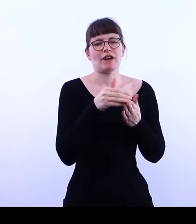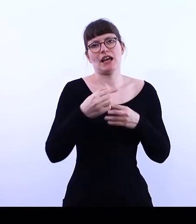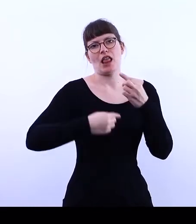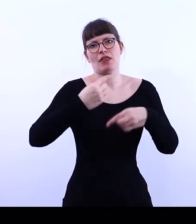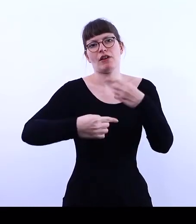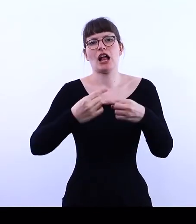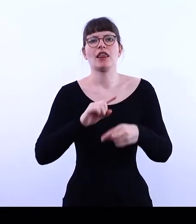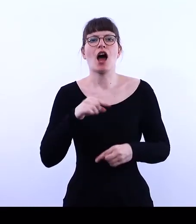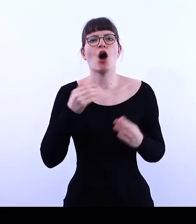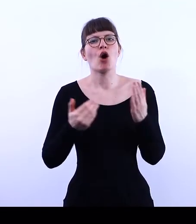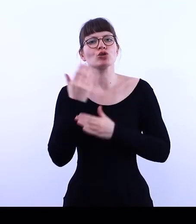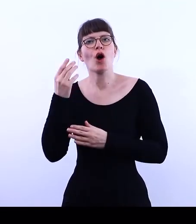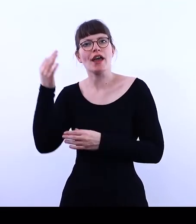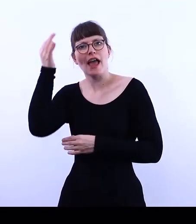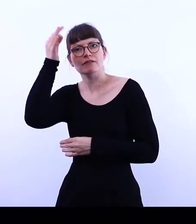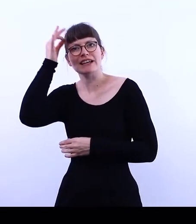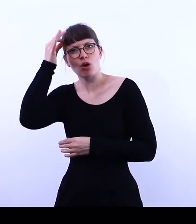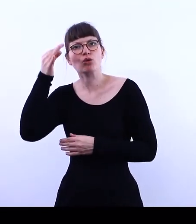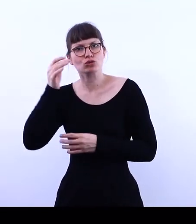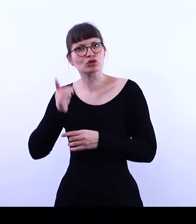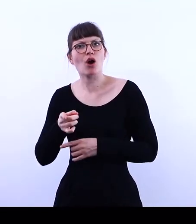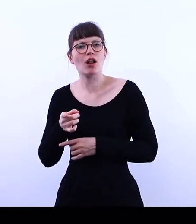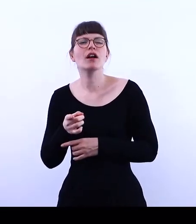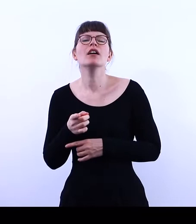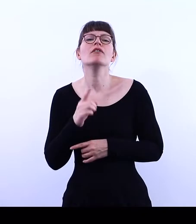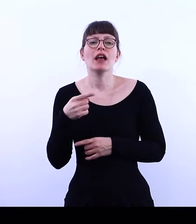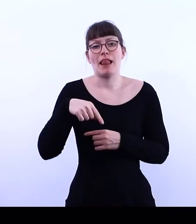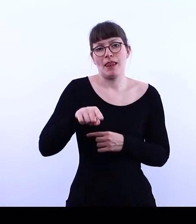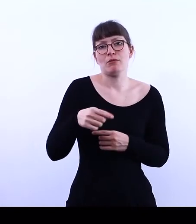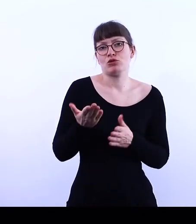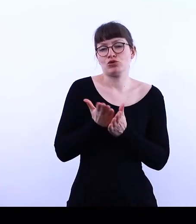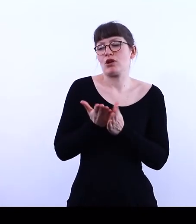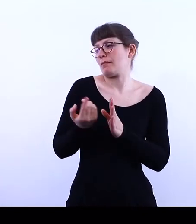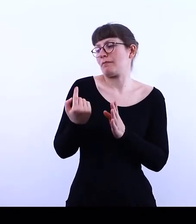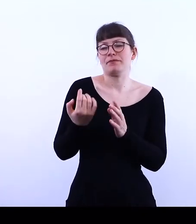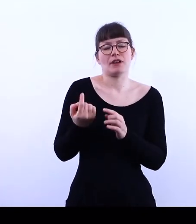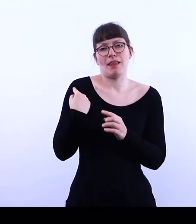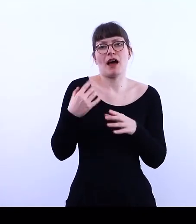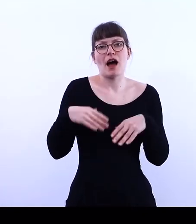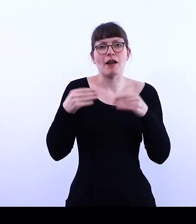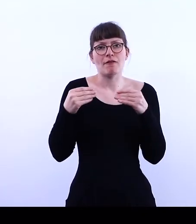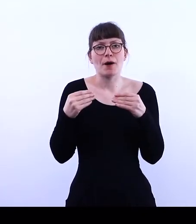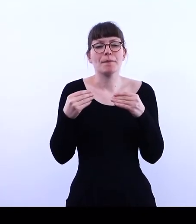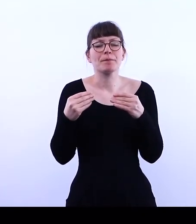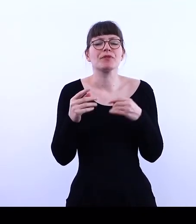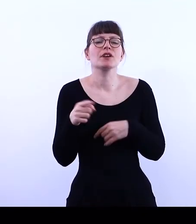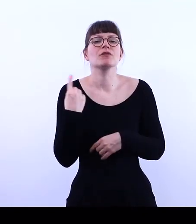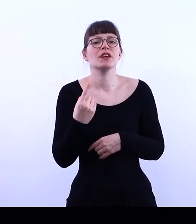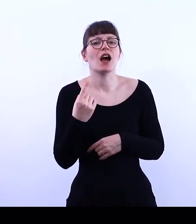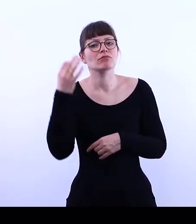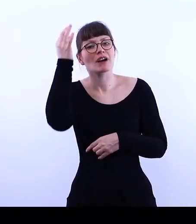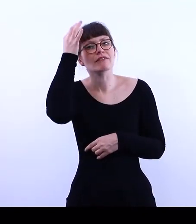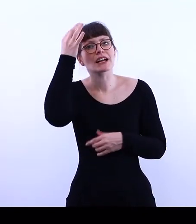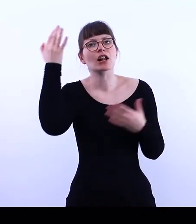es dann von uns auch Neuentwicklungen geben soll. Und eine Sache, auf die wir uns gleich zu Beginn auch geeinigt haben in der Kooperation, ist das alles, was wir entwickeln,